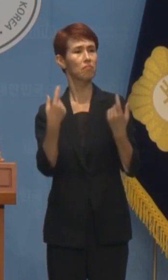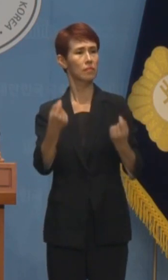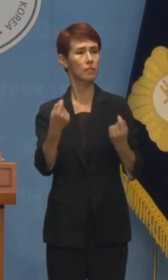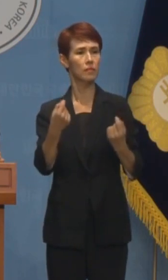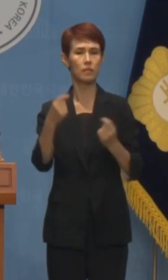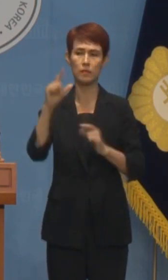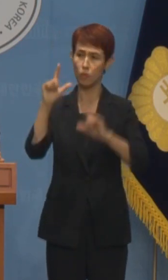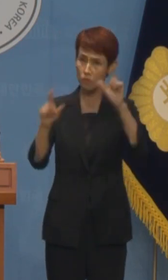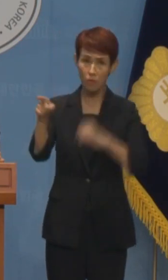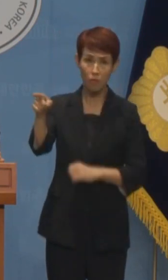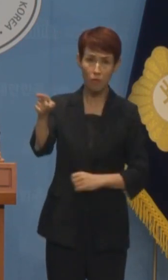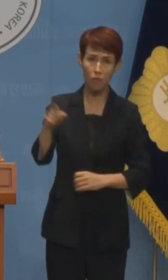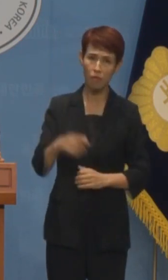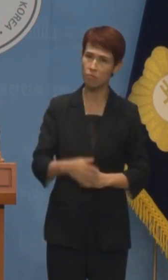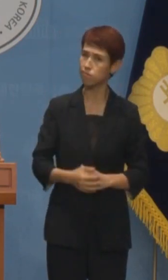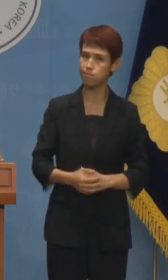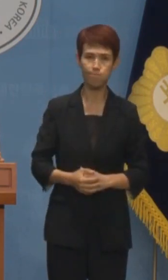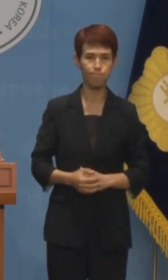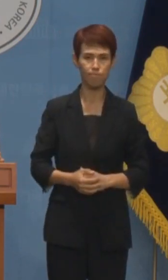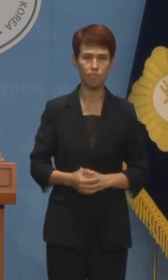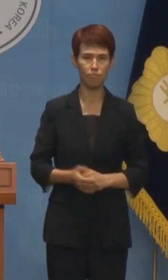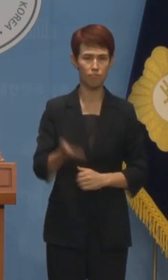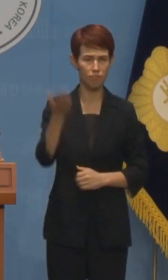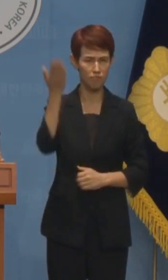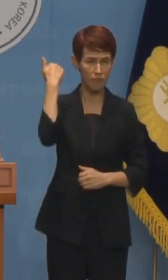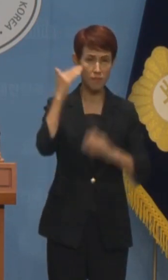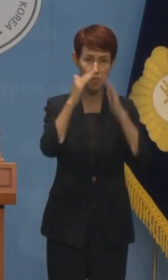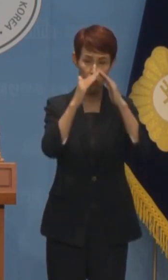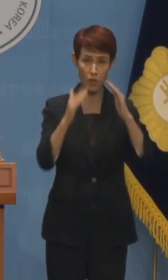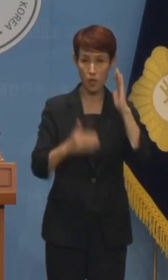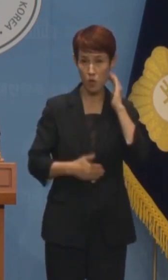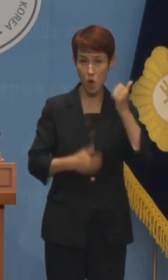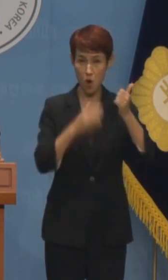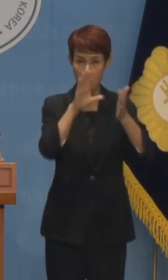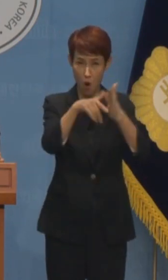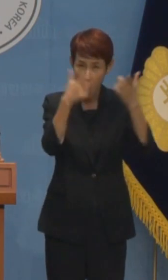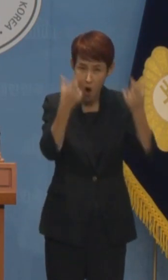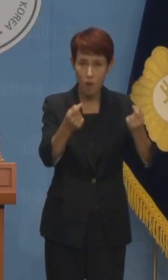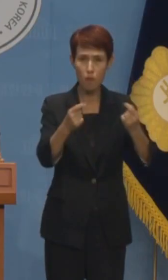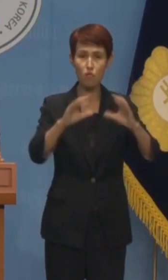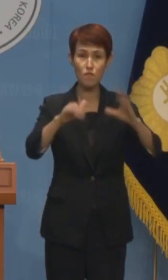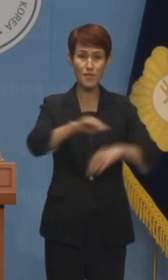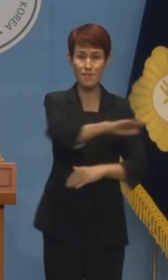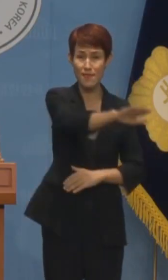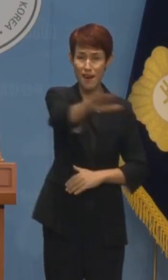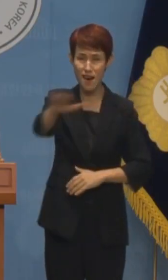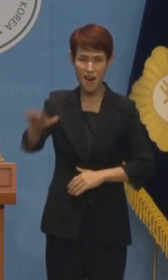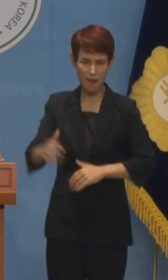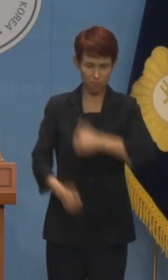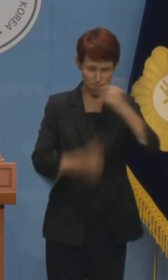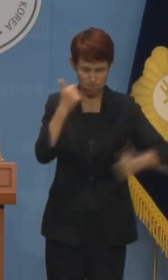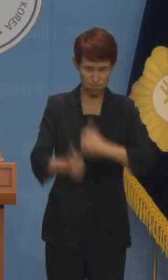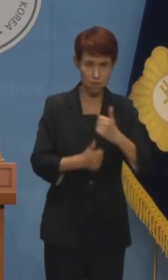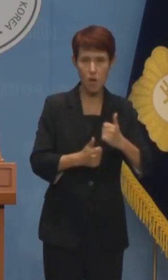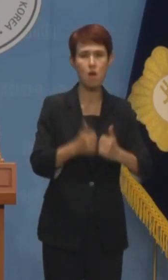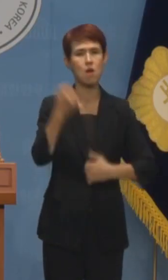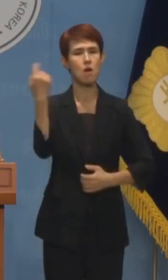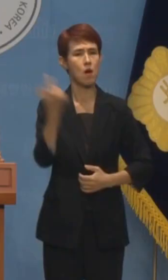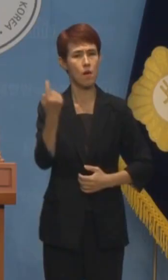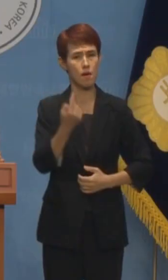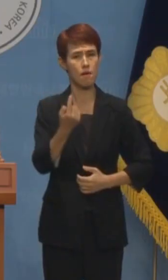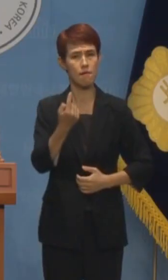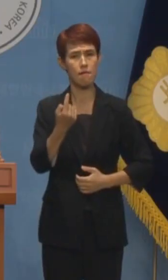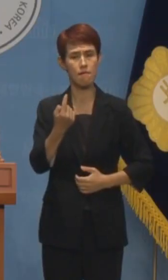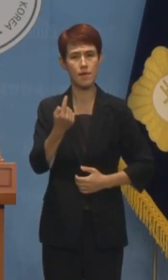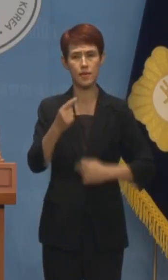면하려고 한다면 87년 당시처럼 국민의 걷잡을 수 없는 분노에 직면하게 될